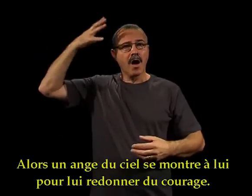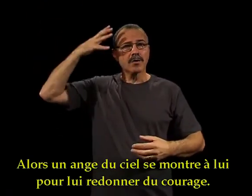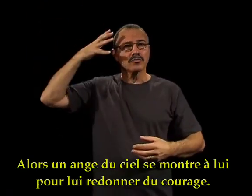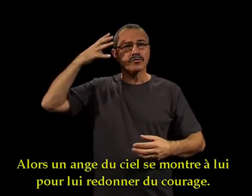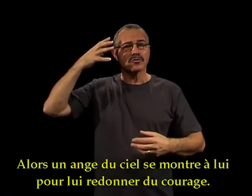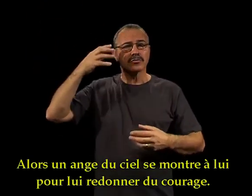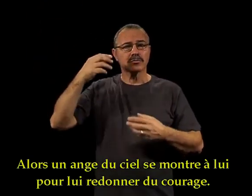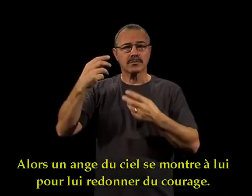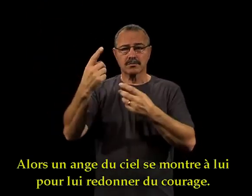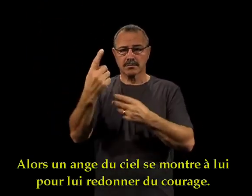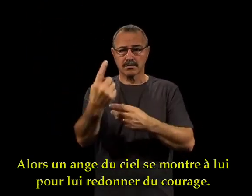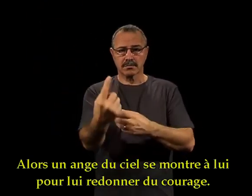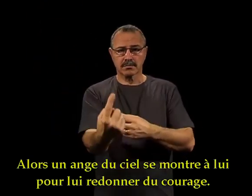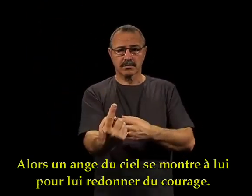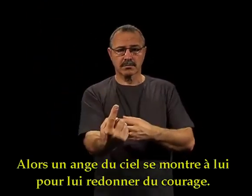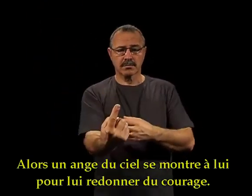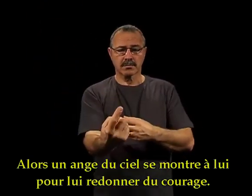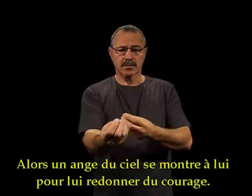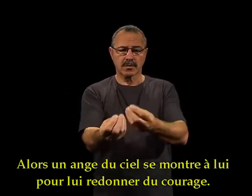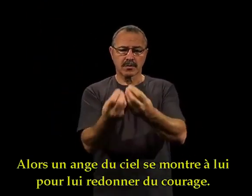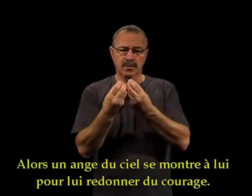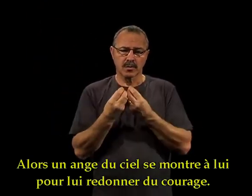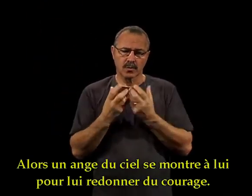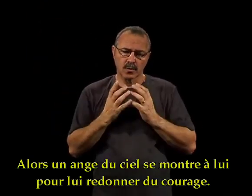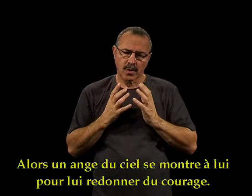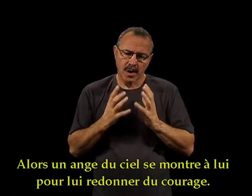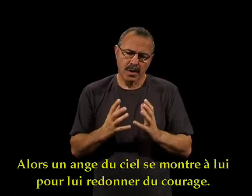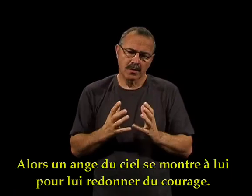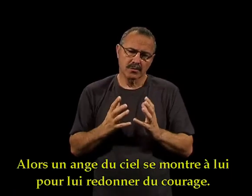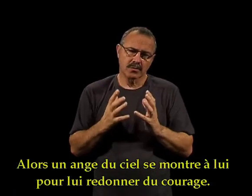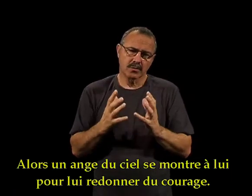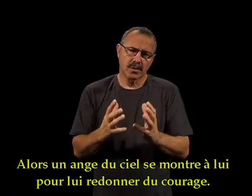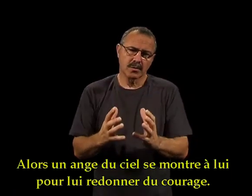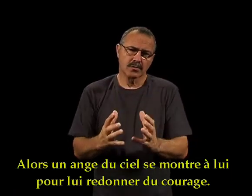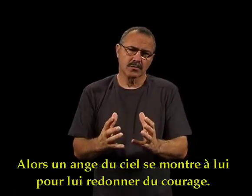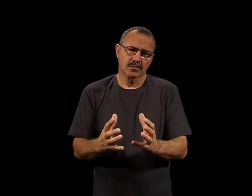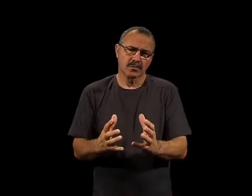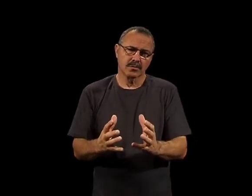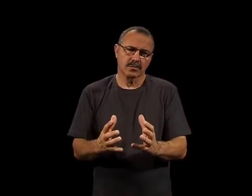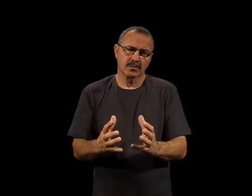Alors un ange du ciel se montre à lui pour lui redonner du courage.